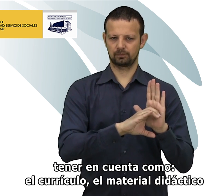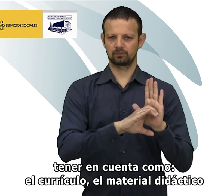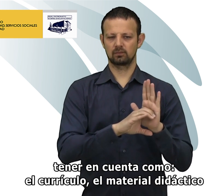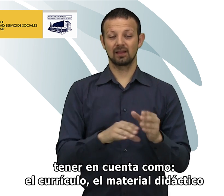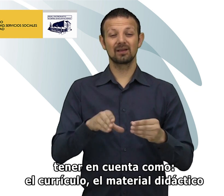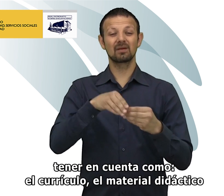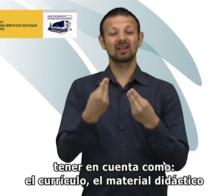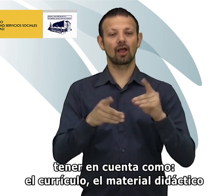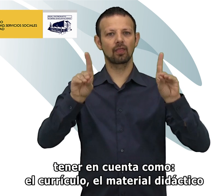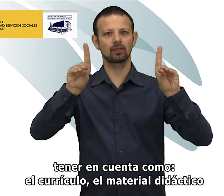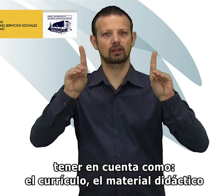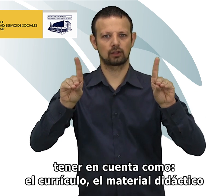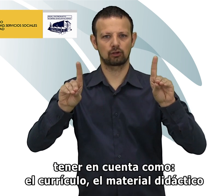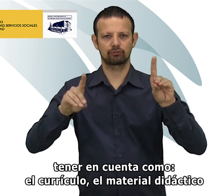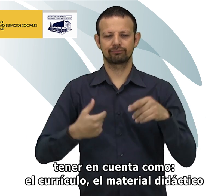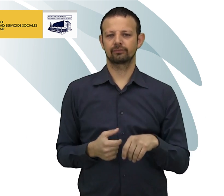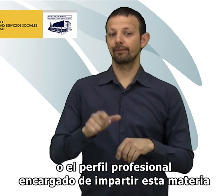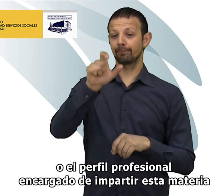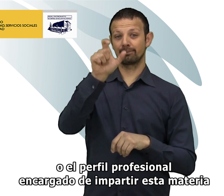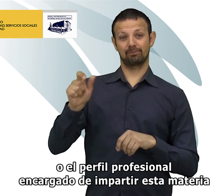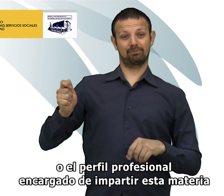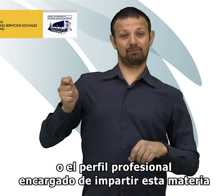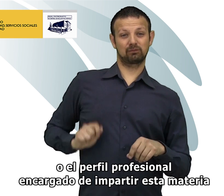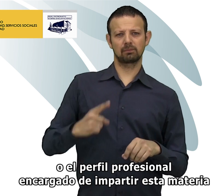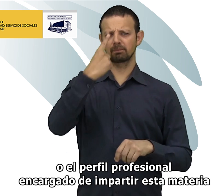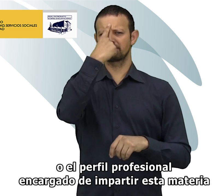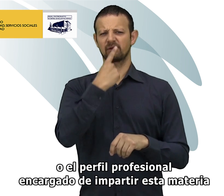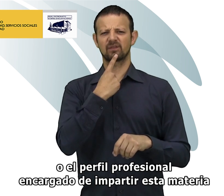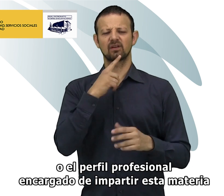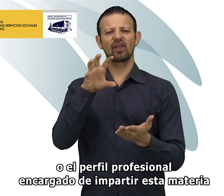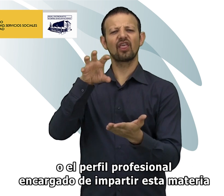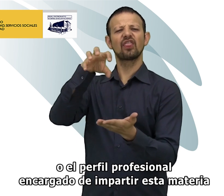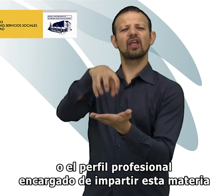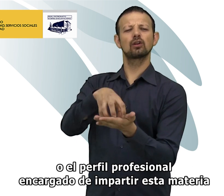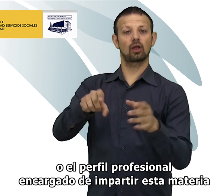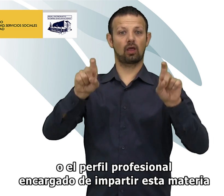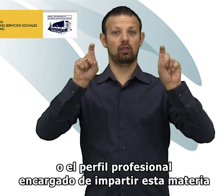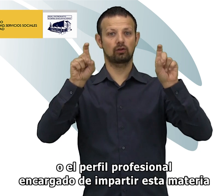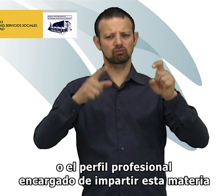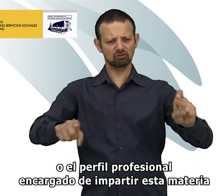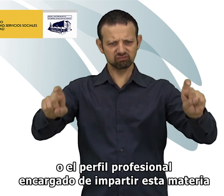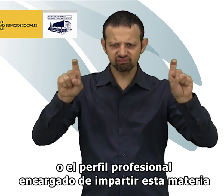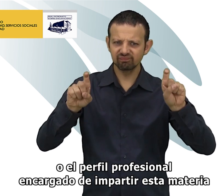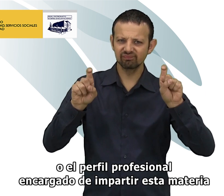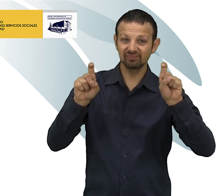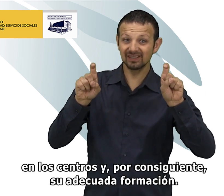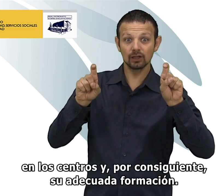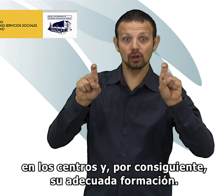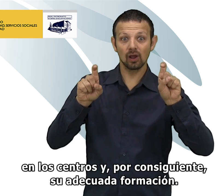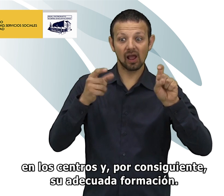profesional, encargado de impartir esta materia en los centros y, por consiguiente, su adecuada formación.